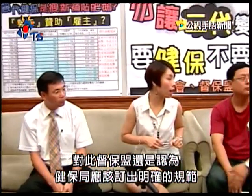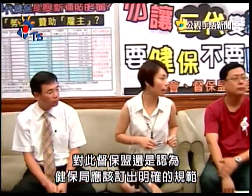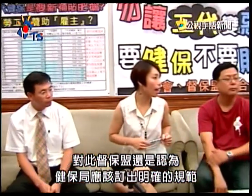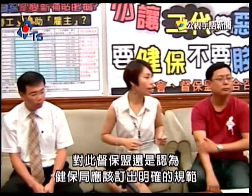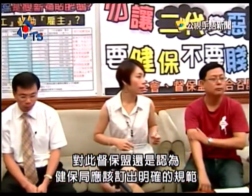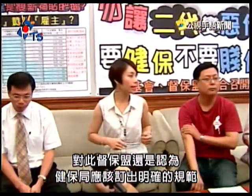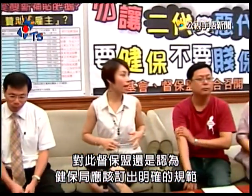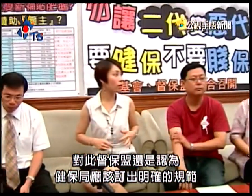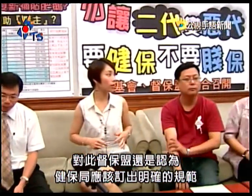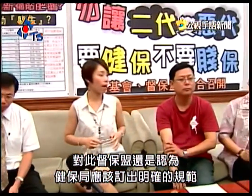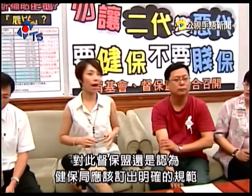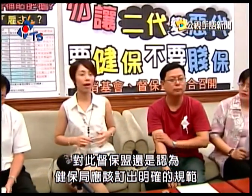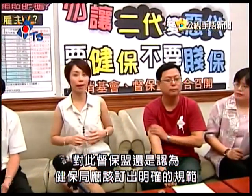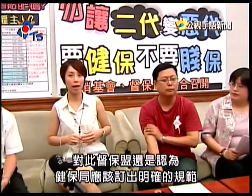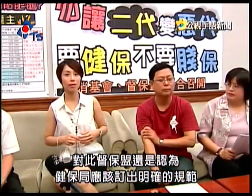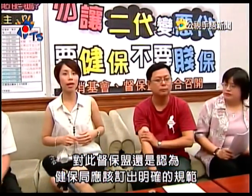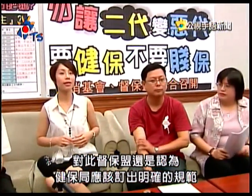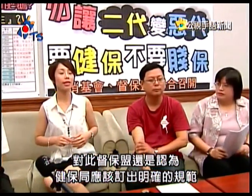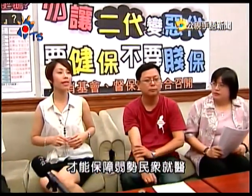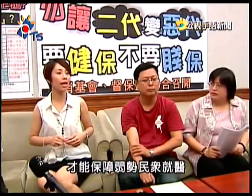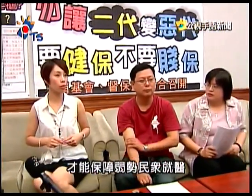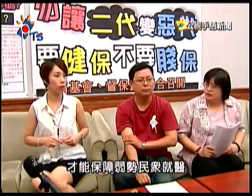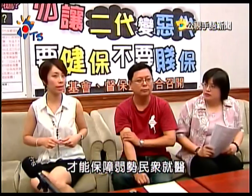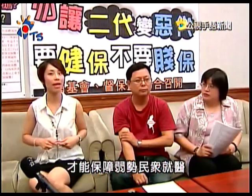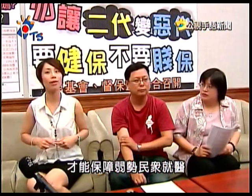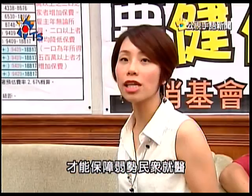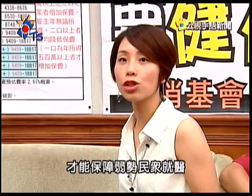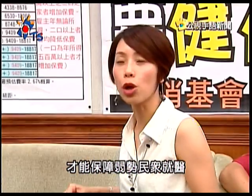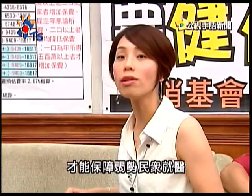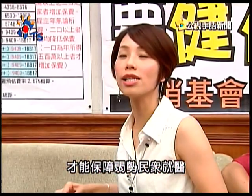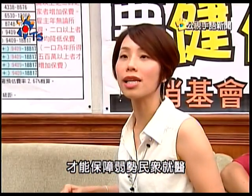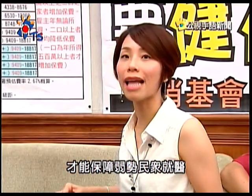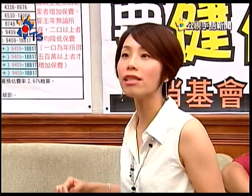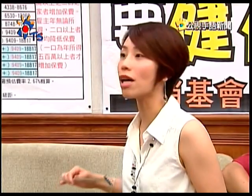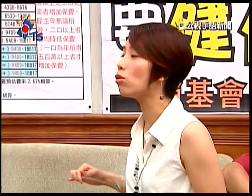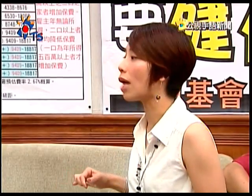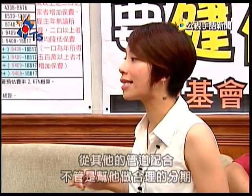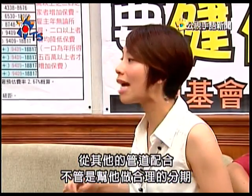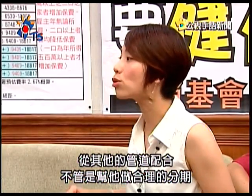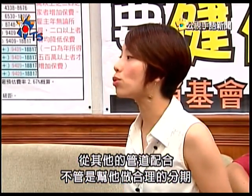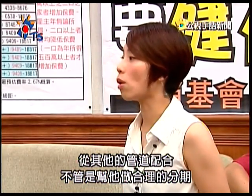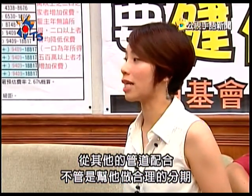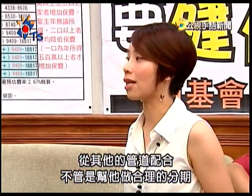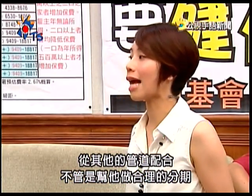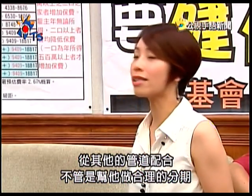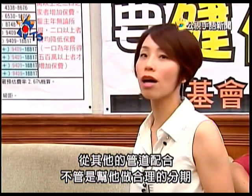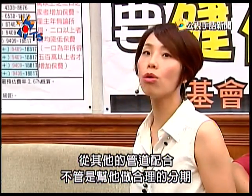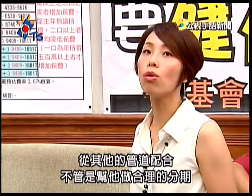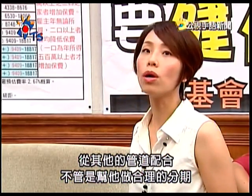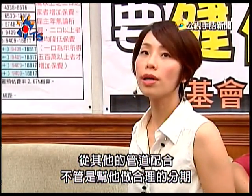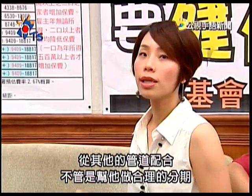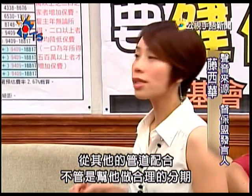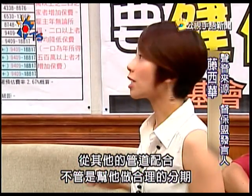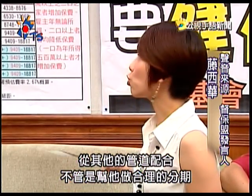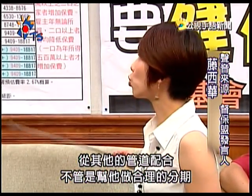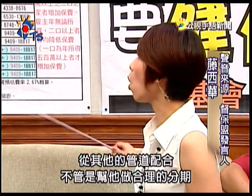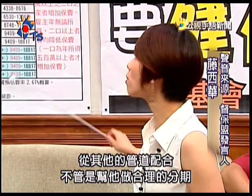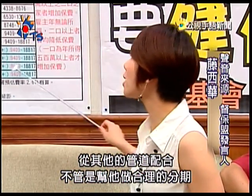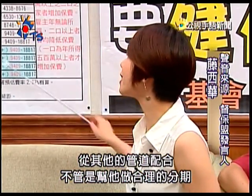为，健保局应该定出明确的规范，才能保障弱势民众的就医。 从其他的管道配合，不管是帮他做合理的分期，